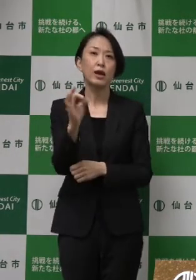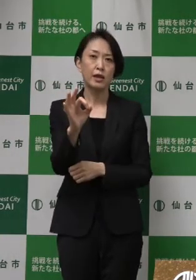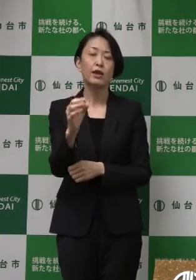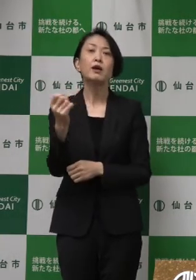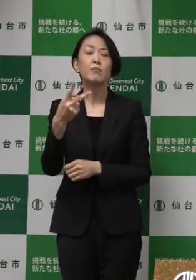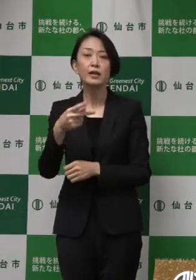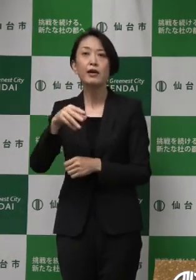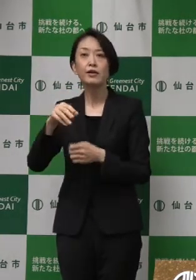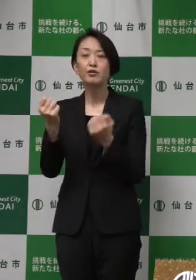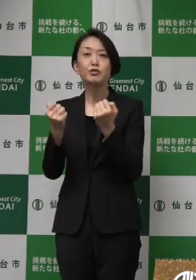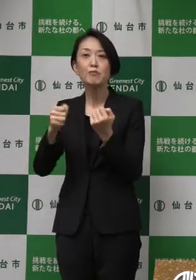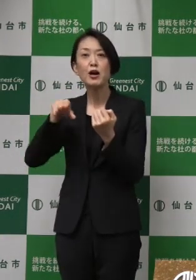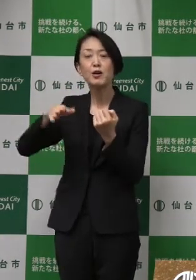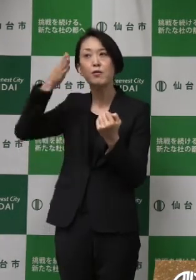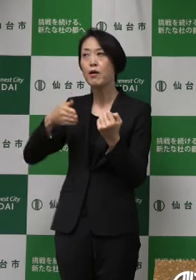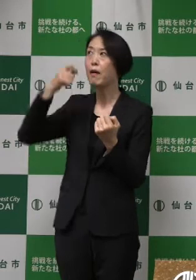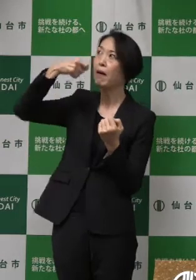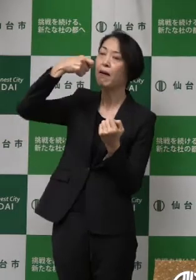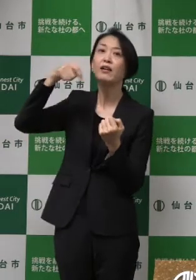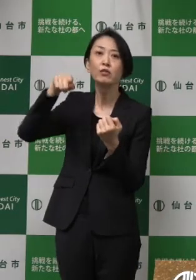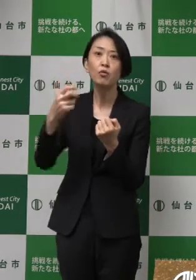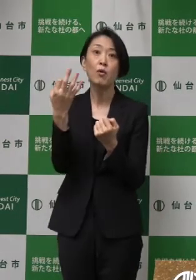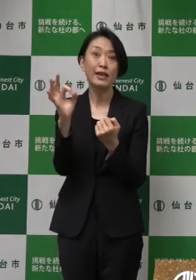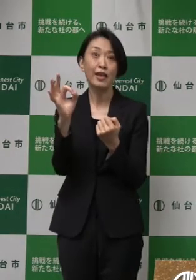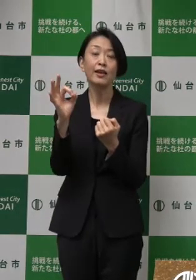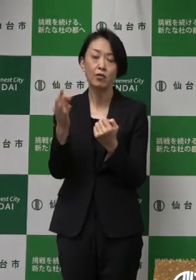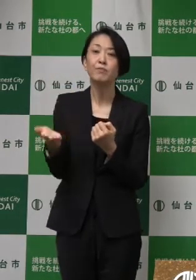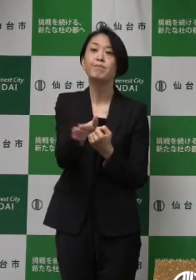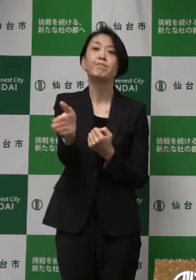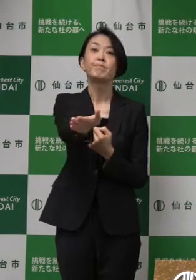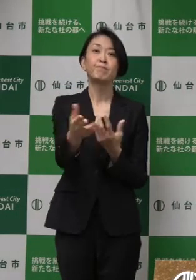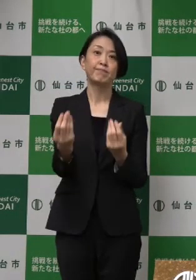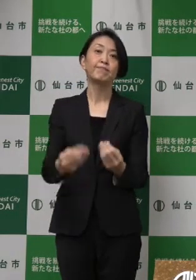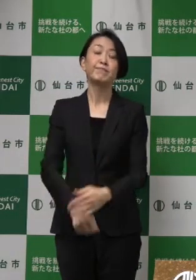ドライブスルー検査場運営に要する経費を追加しています。